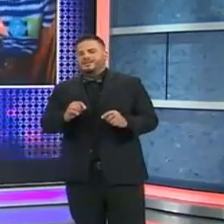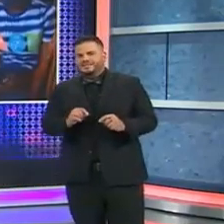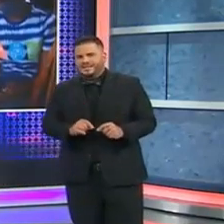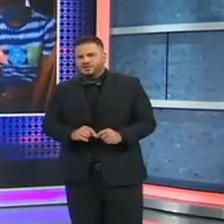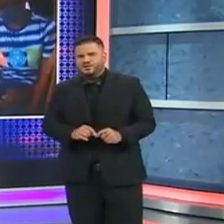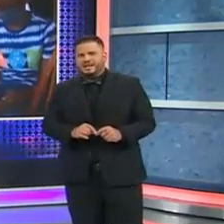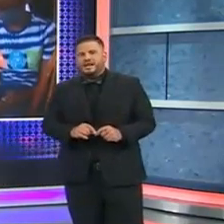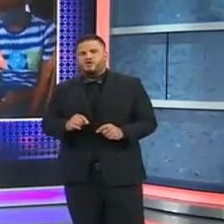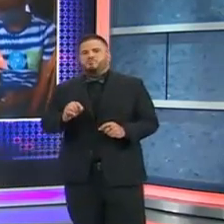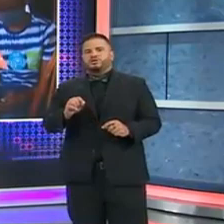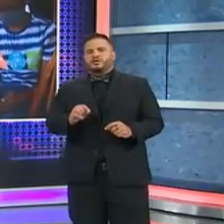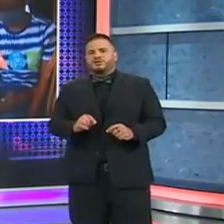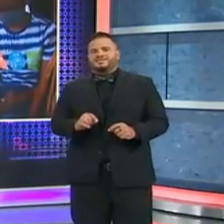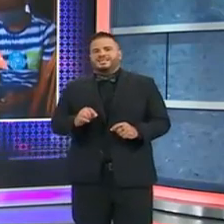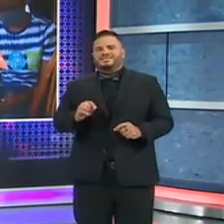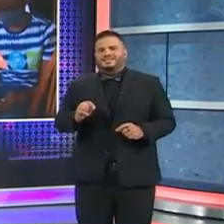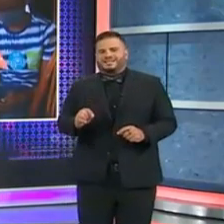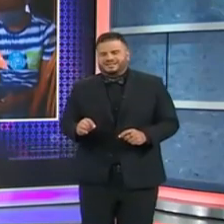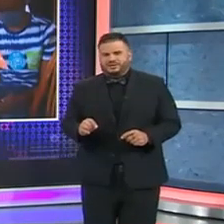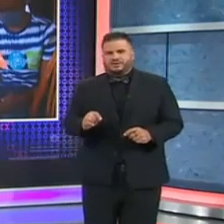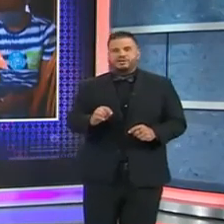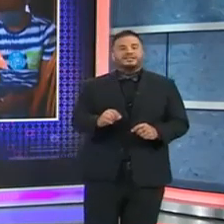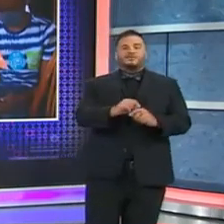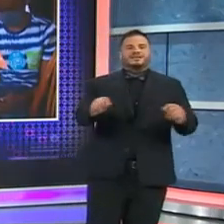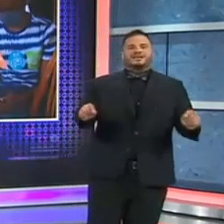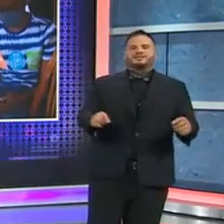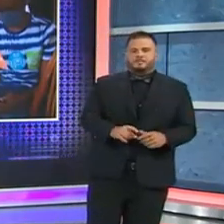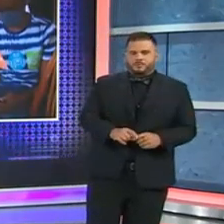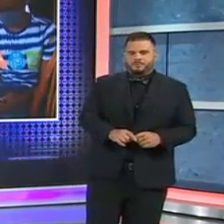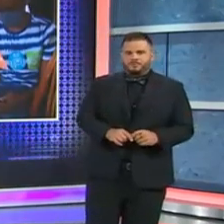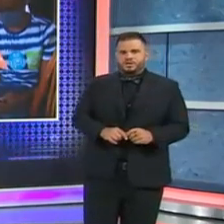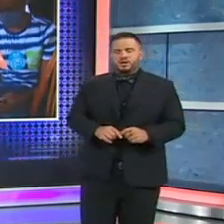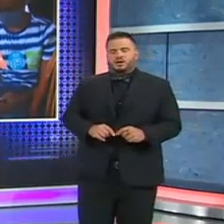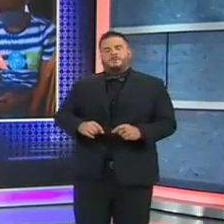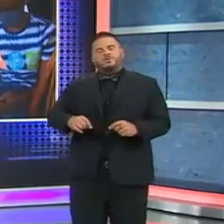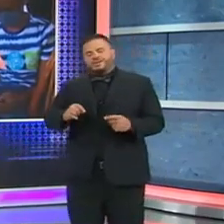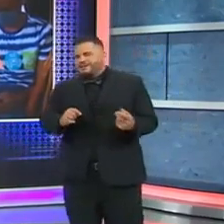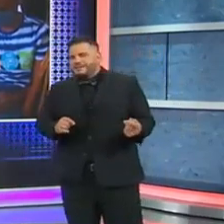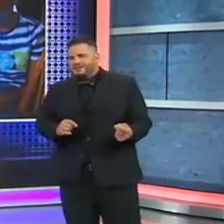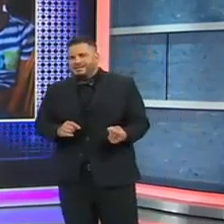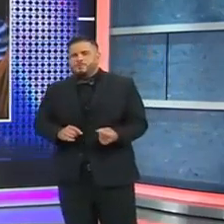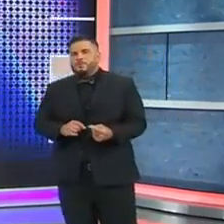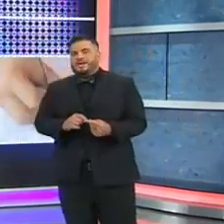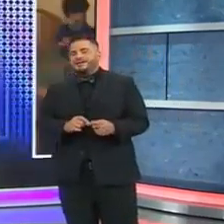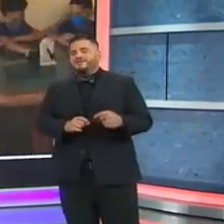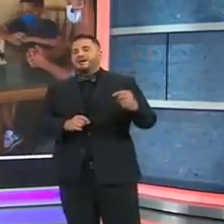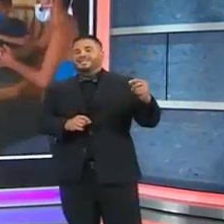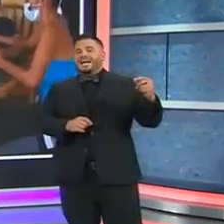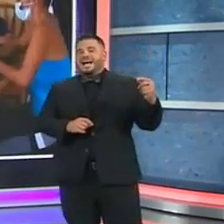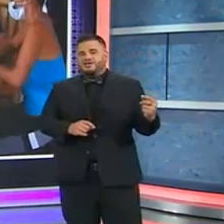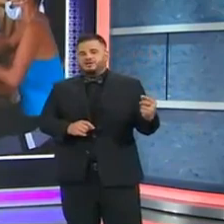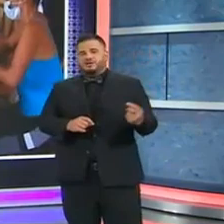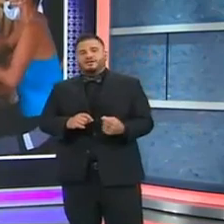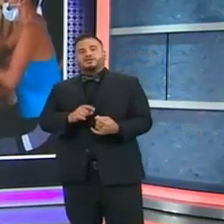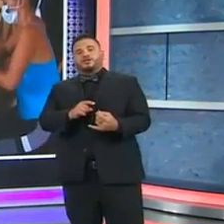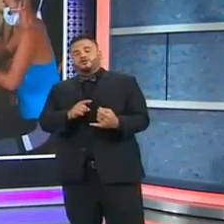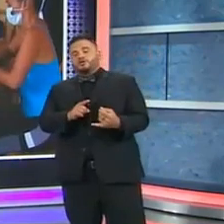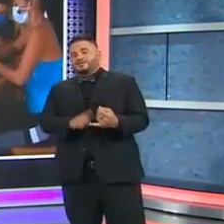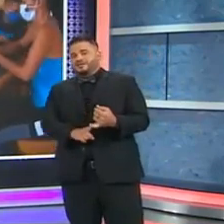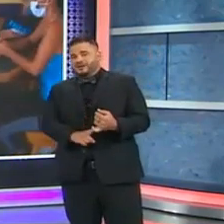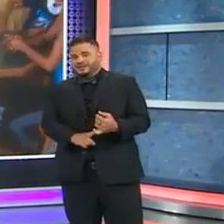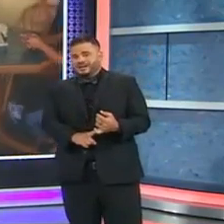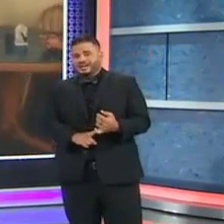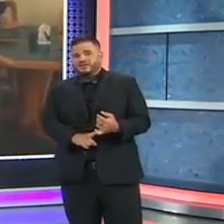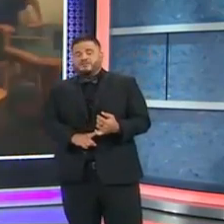investigación advirtiendo que las computadoras e internet de los estudiantes no estarían a tiempo. ¿Por qué lo advertimos? Porque venimos hace años hablando de los